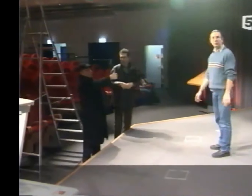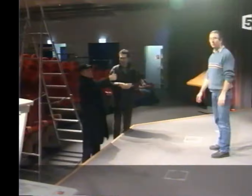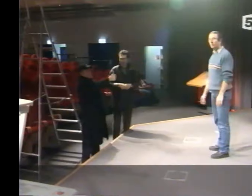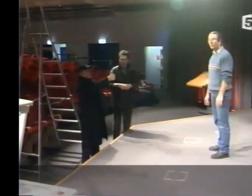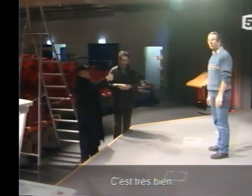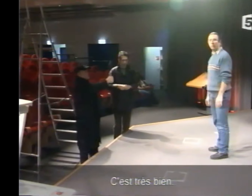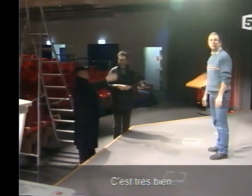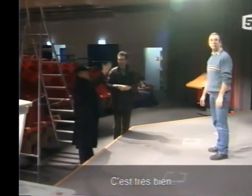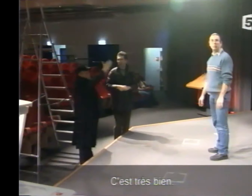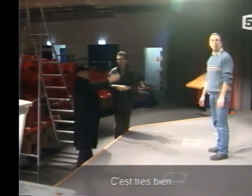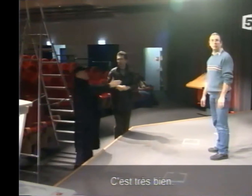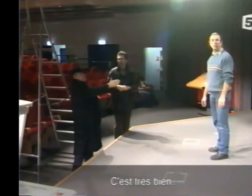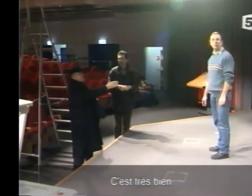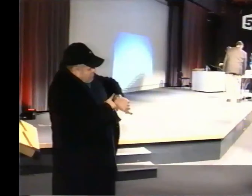Ils auront la lumière. Là, c'est très bien.